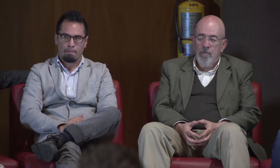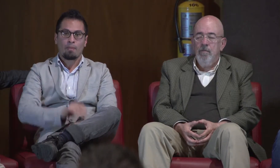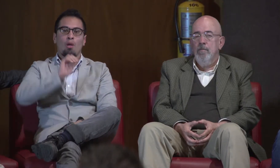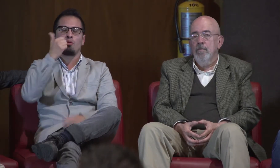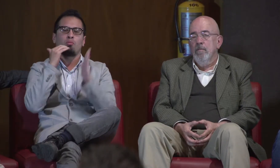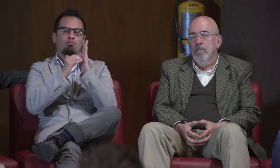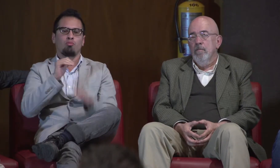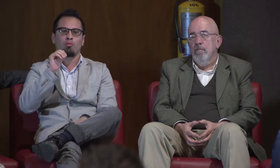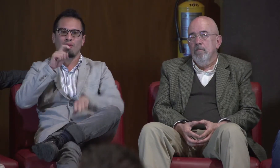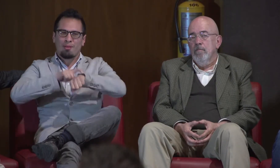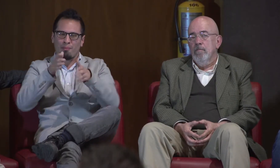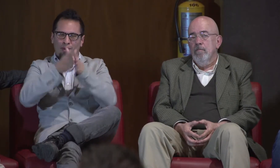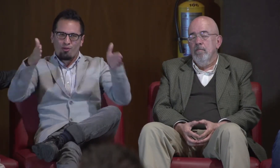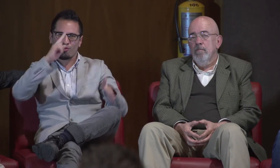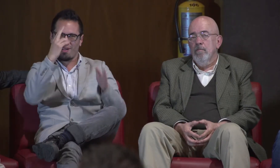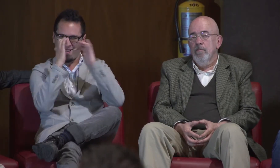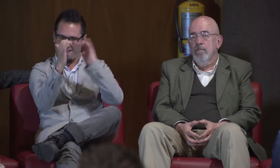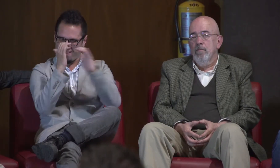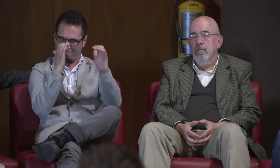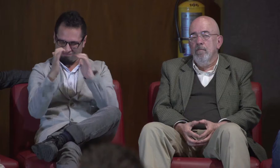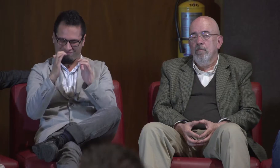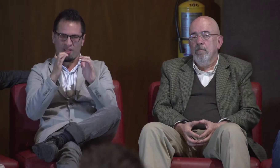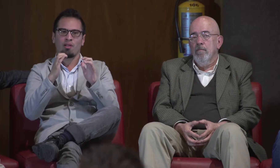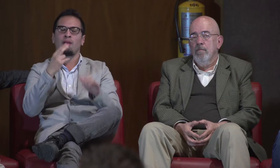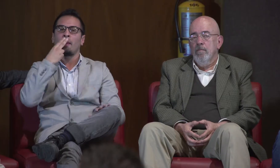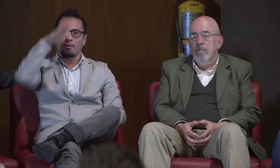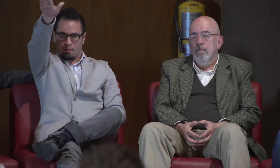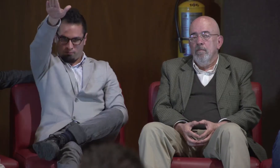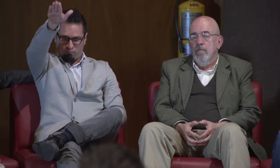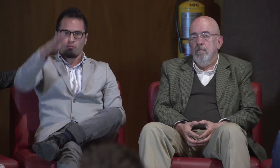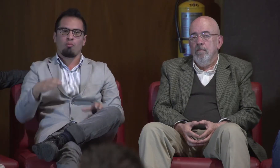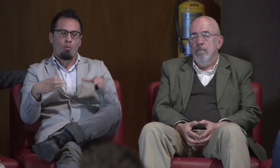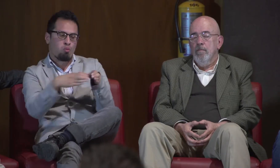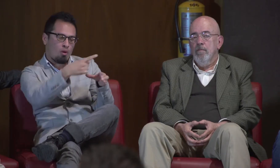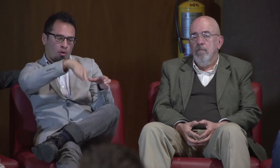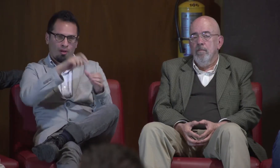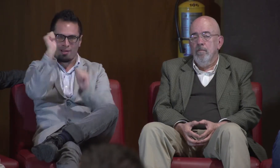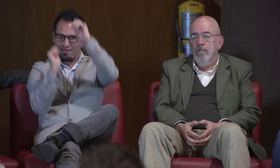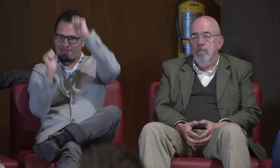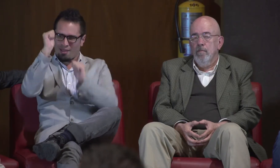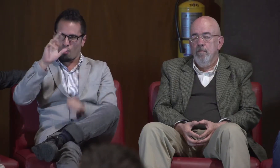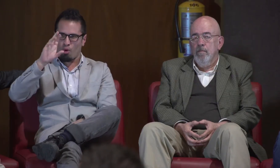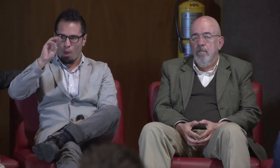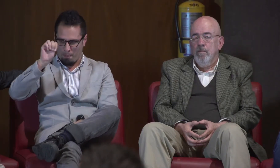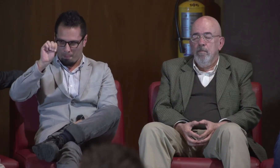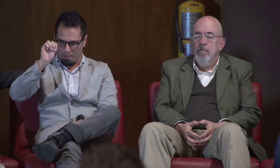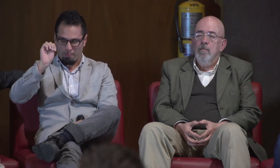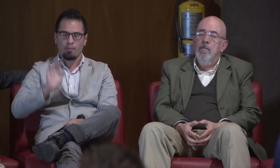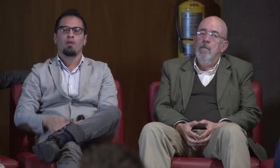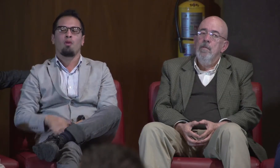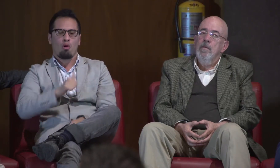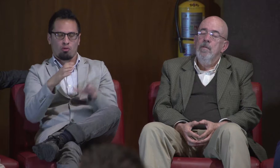situación. Otro ejemplo podría ser, por ejemplo, cuando hablábamos de guerra, de la Segunda Guerra